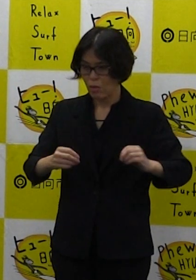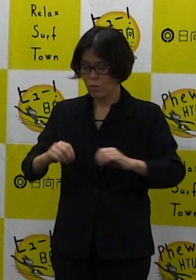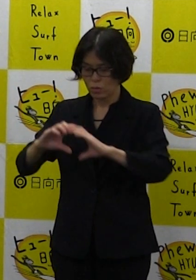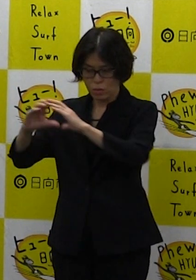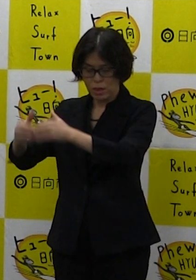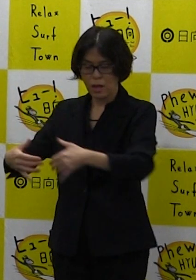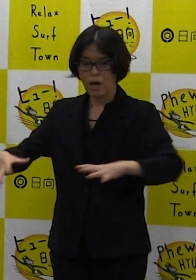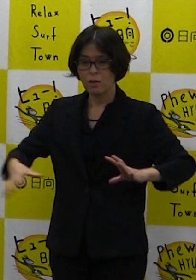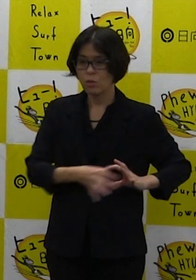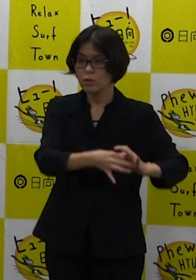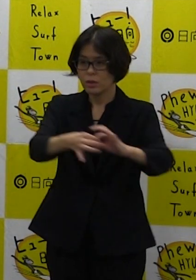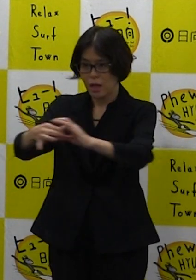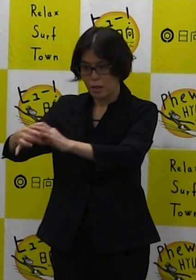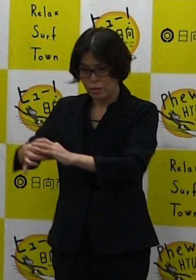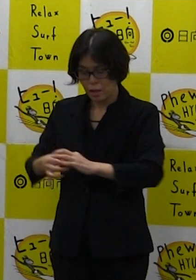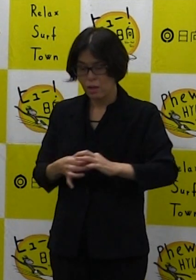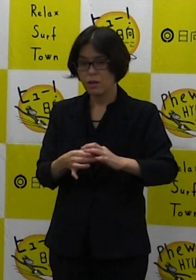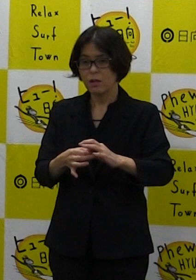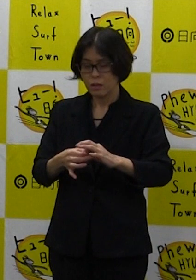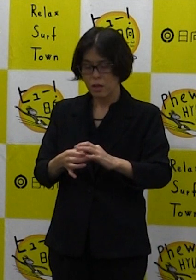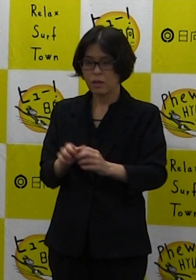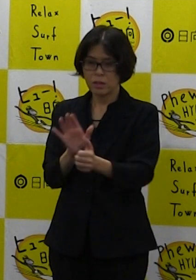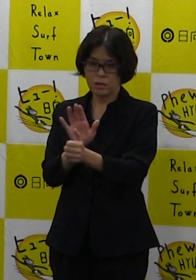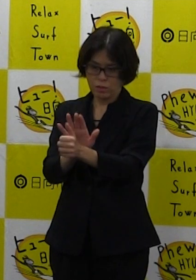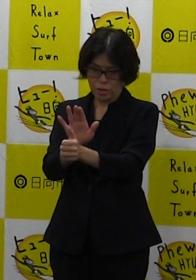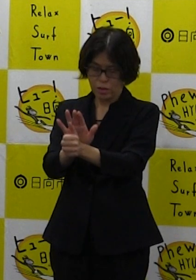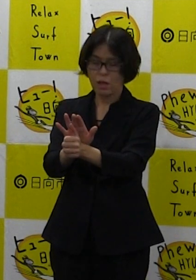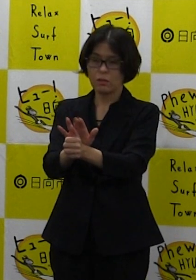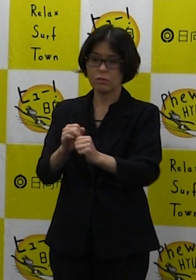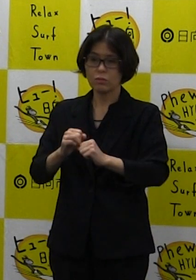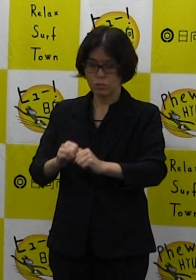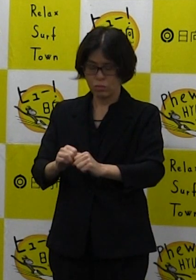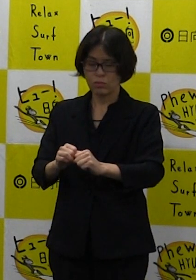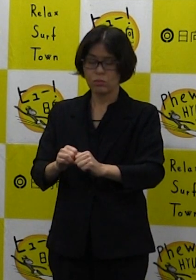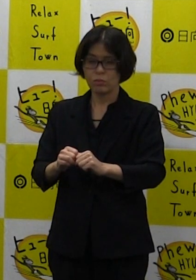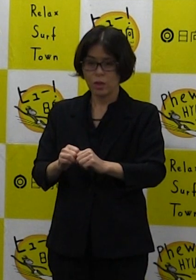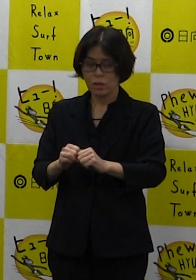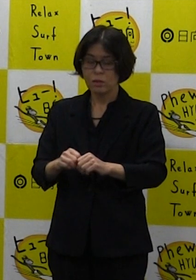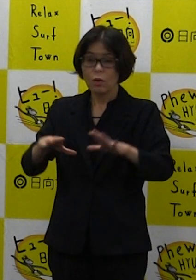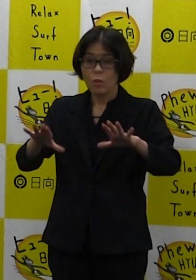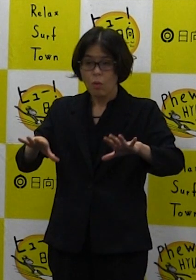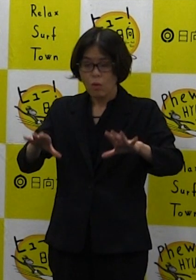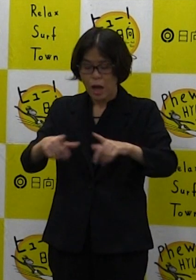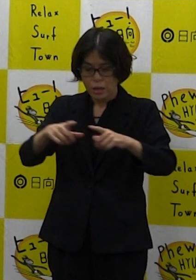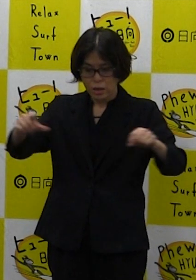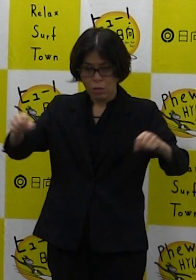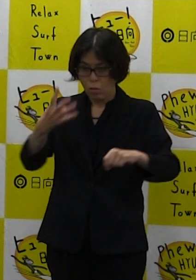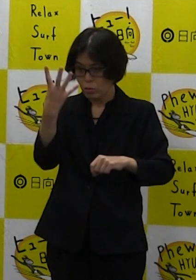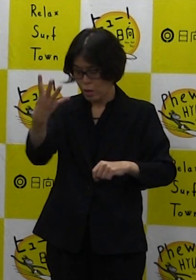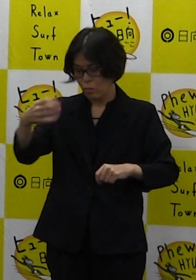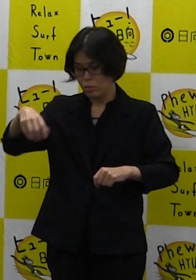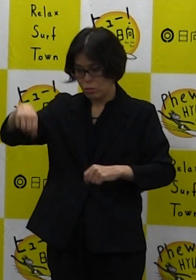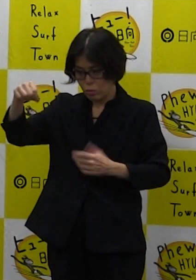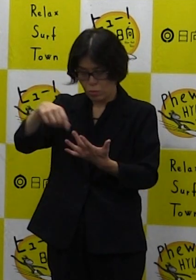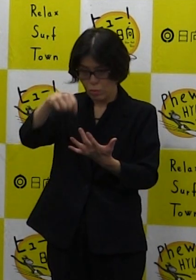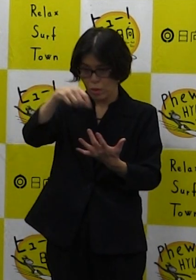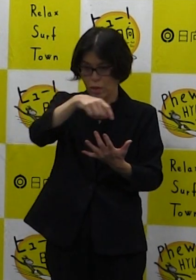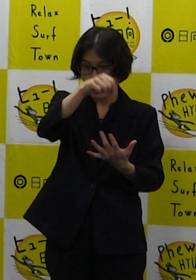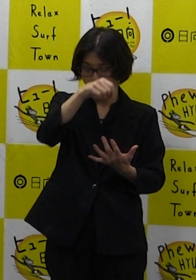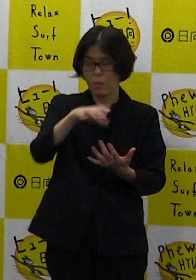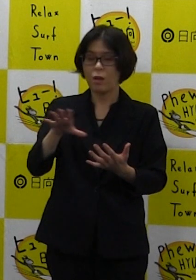海洋体験を創造していく取り組みを支援するもので今回全国で4団体が選ばれたものであり